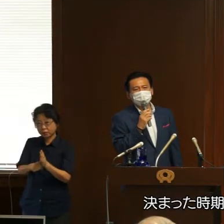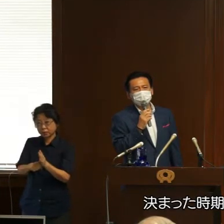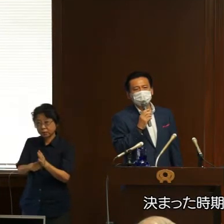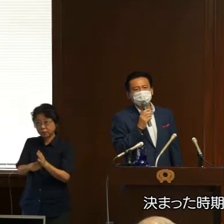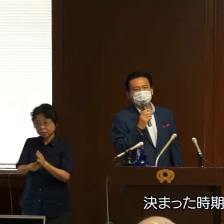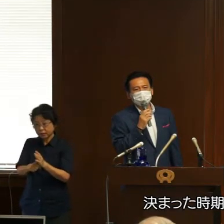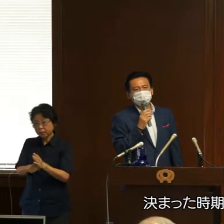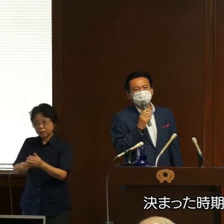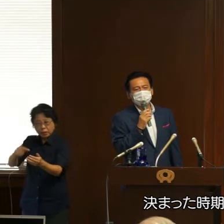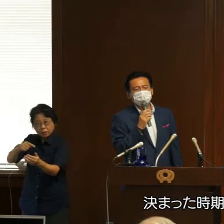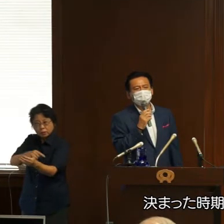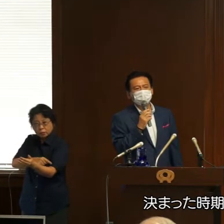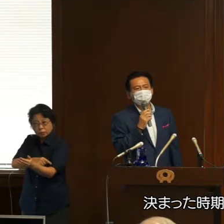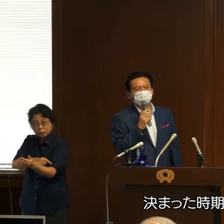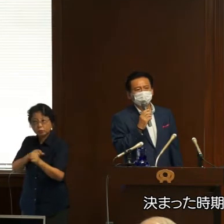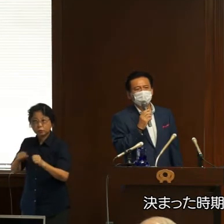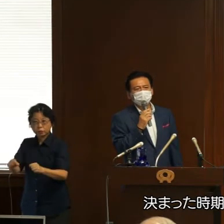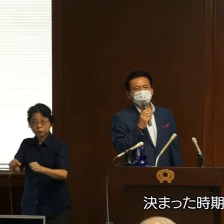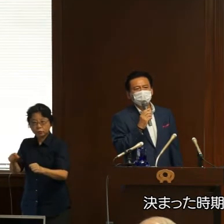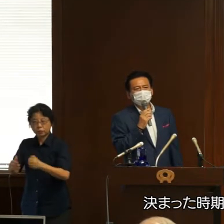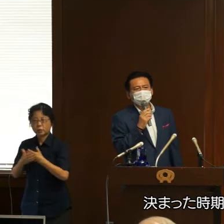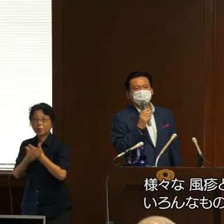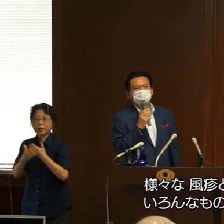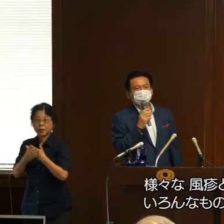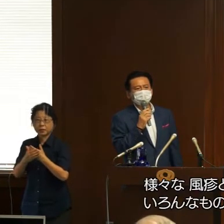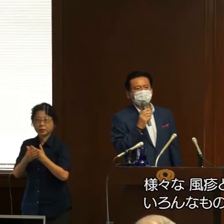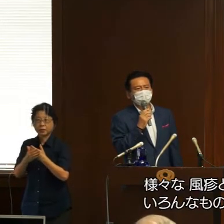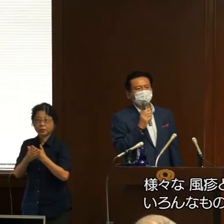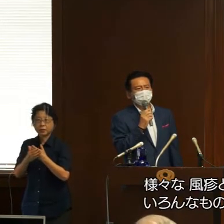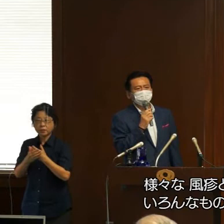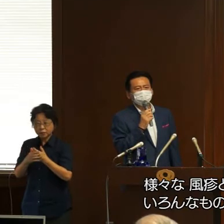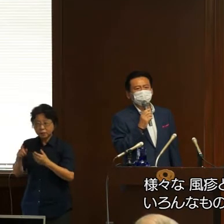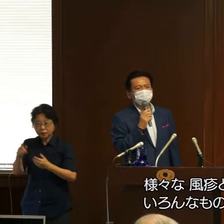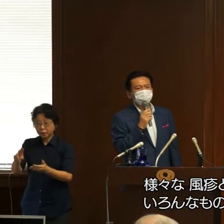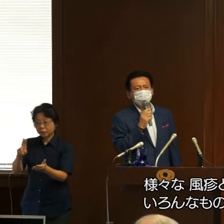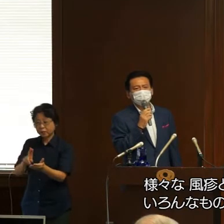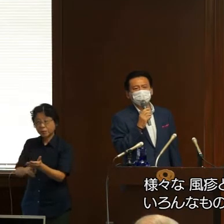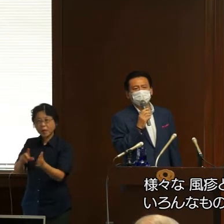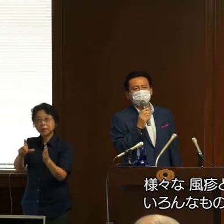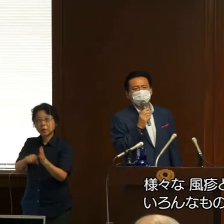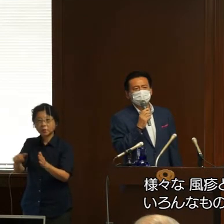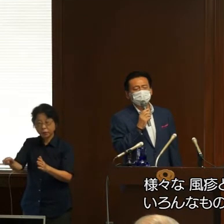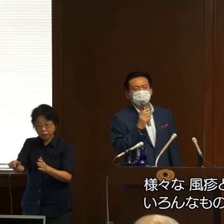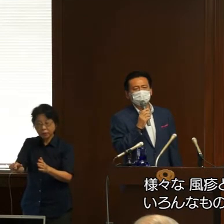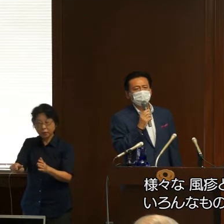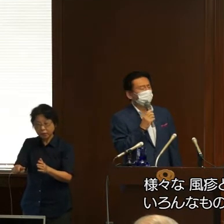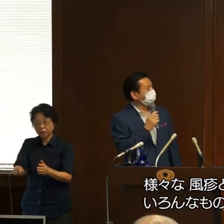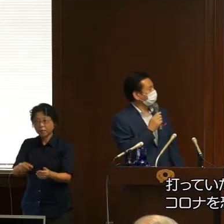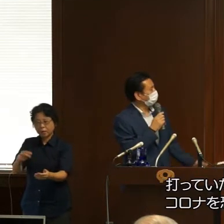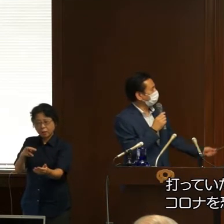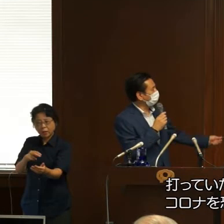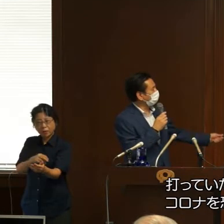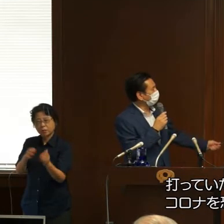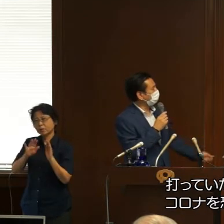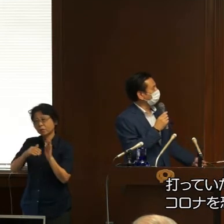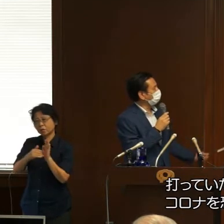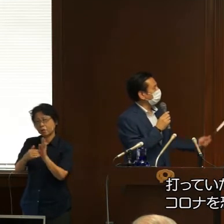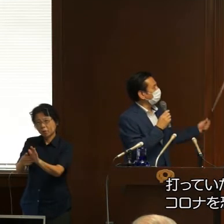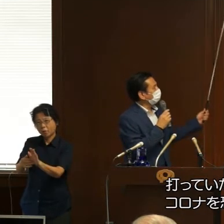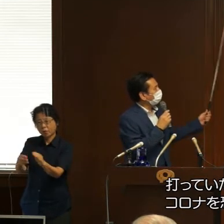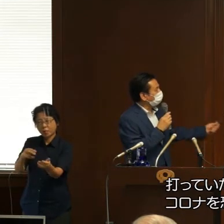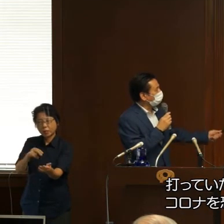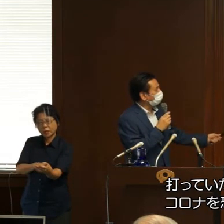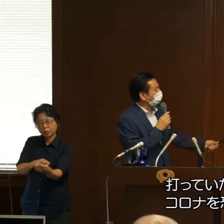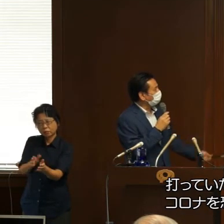決まった時期に接種に行かないと、さまざまな風疹とかいろんなものありますけれども、言っていただかない